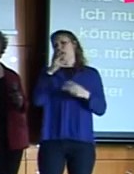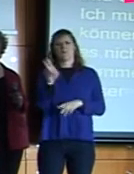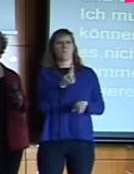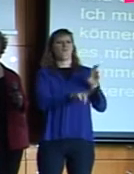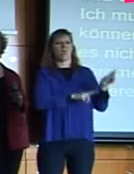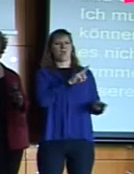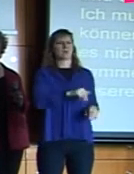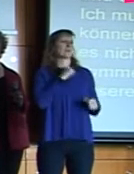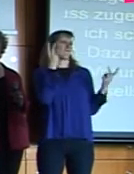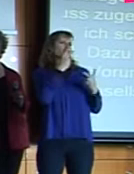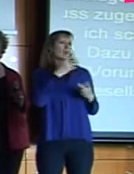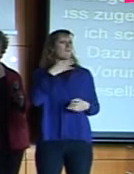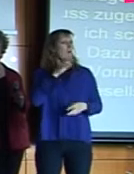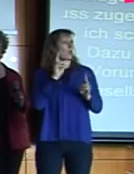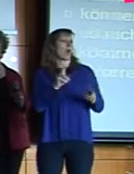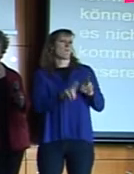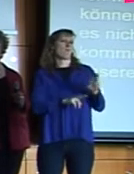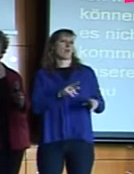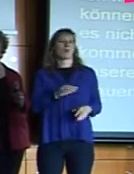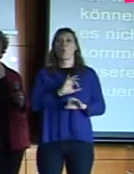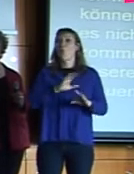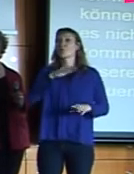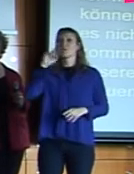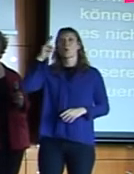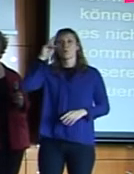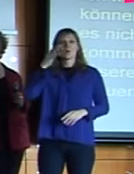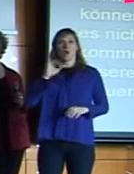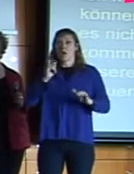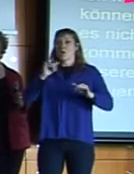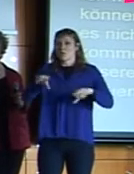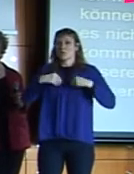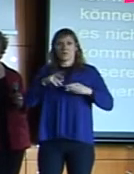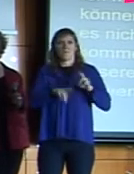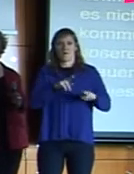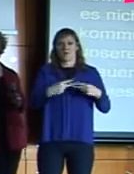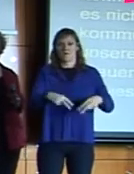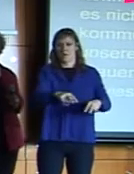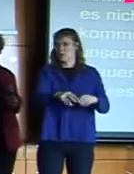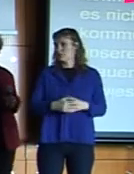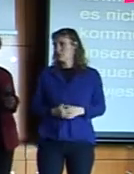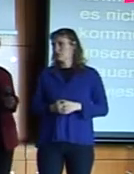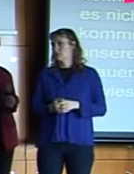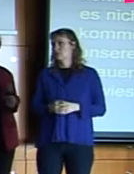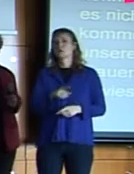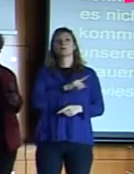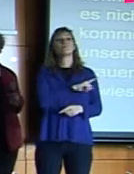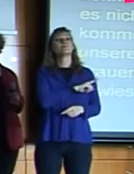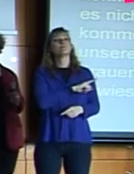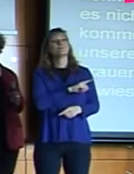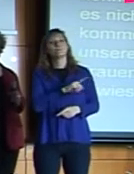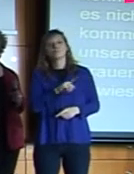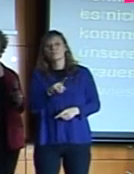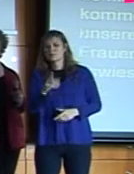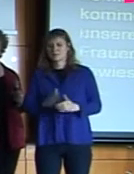selbstverständlich. Das heißt, Frauen übernehmen, ohne viel nachzufragen, die Pflege und machen das, solange sie nur